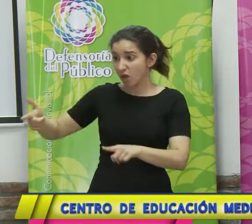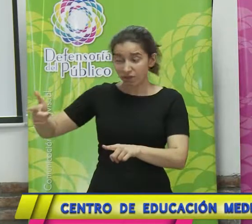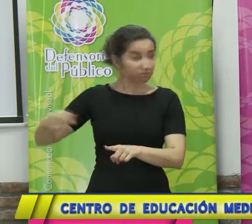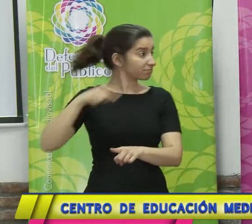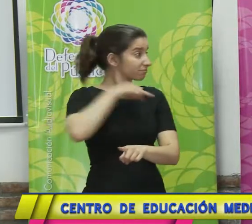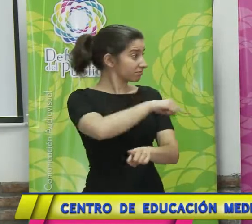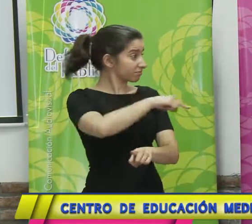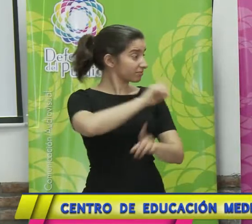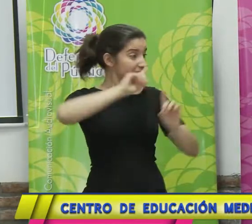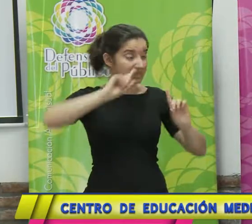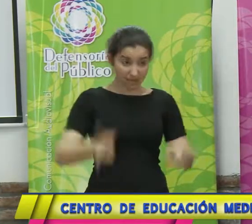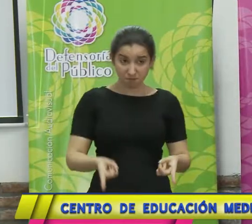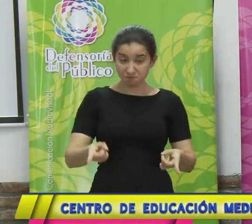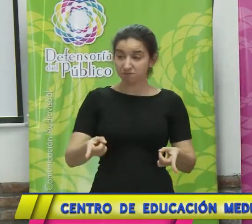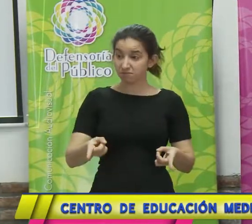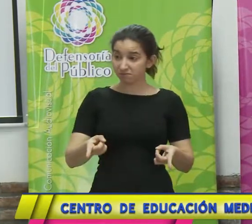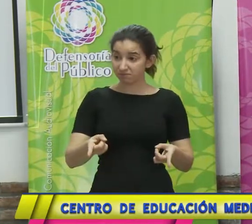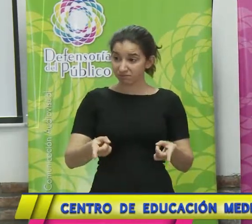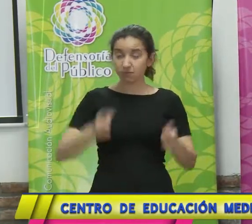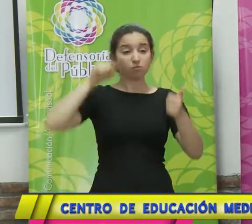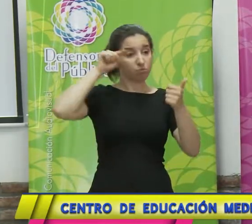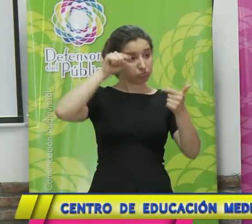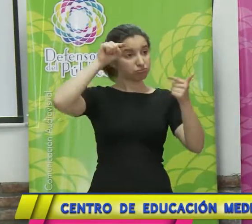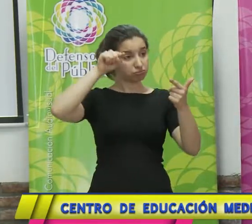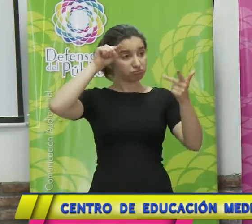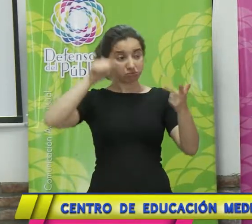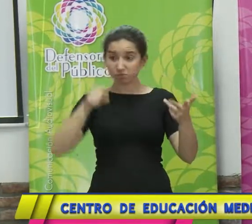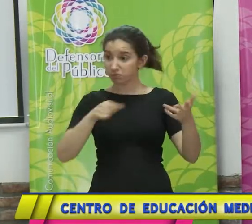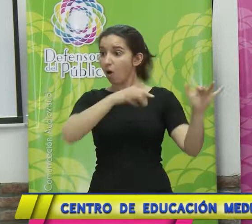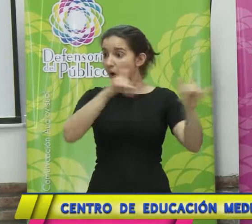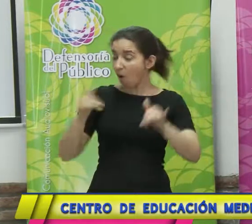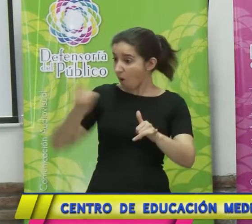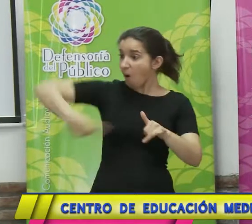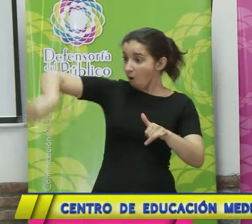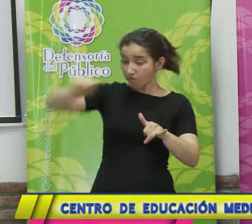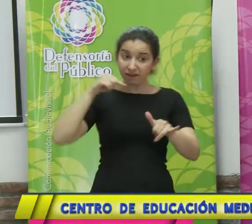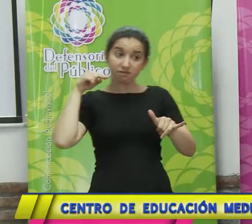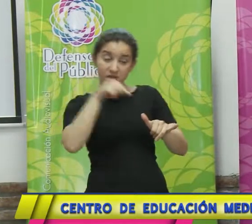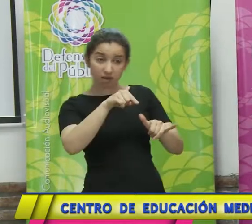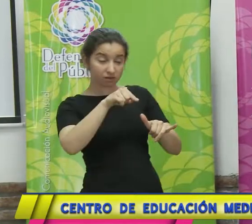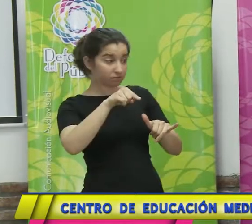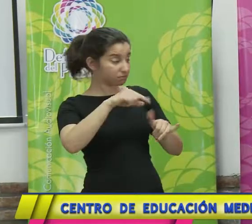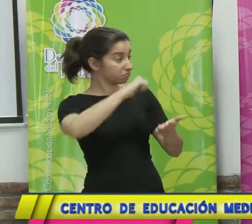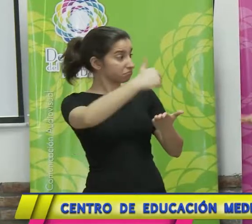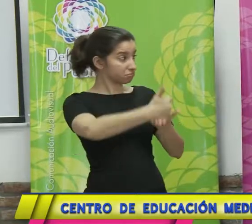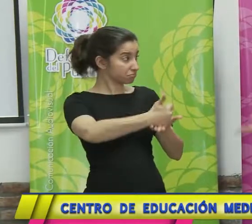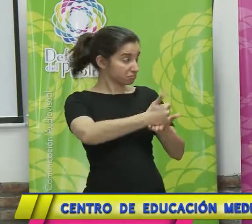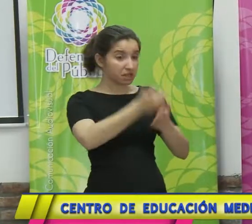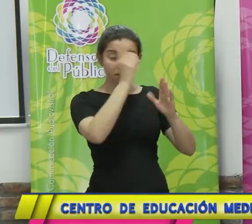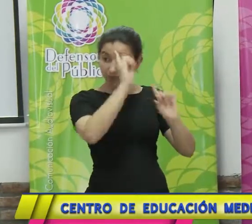también dentro de lo que sería lo producido por el adolescente o el joven también